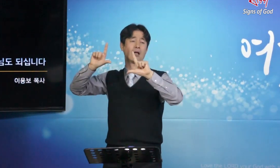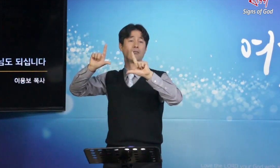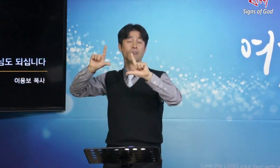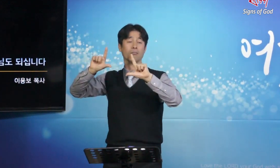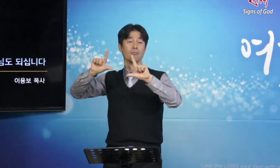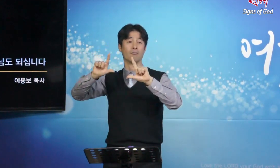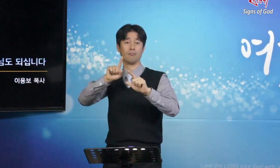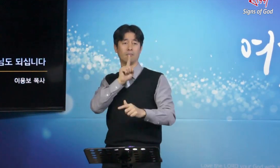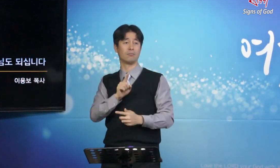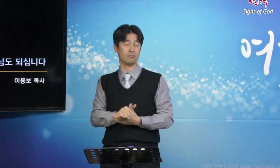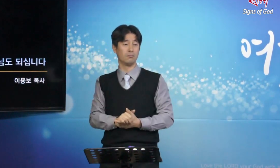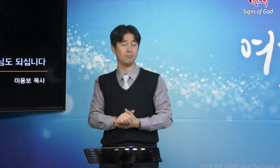이미 계시된 상태.